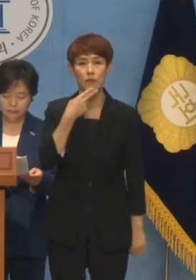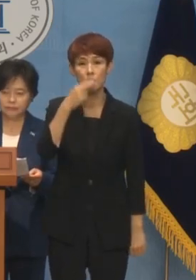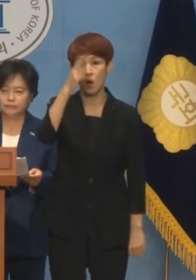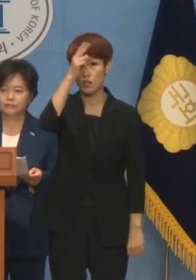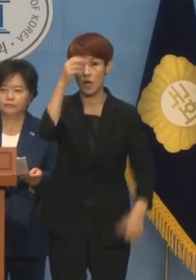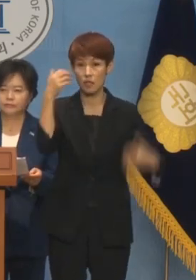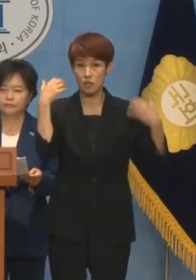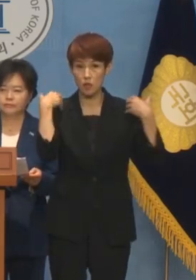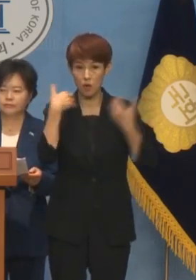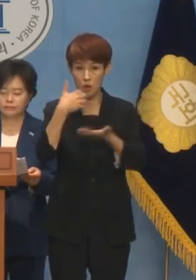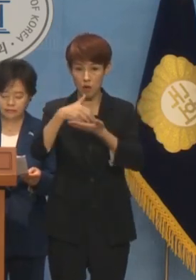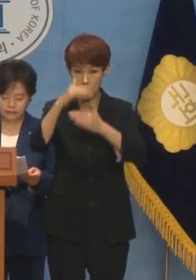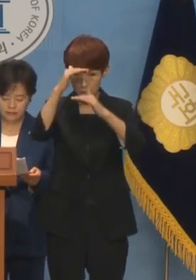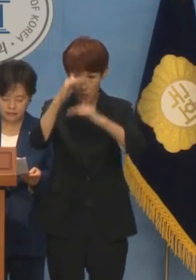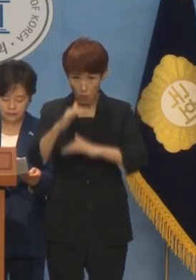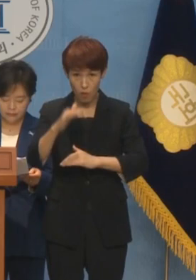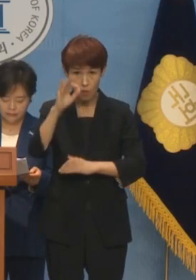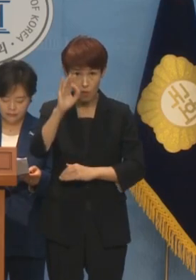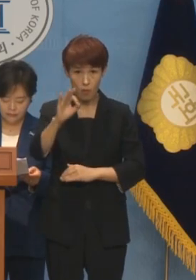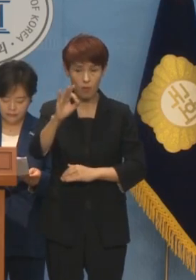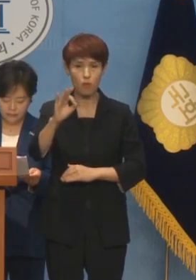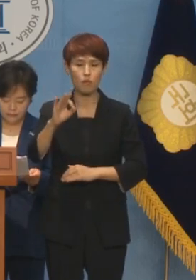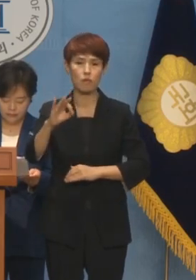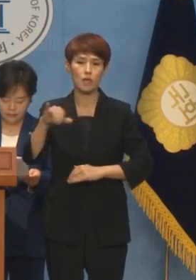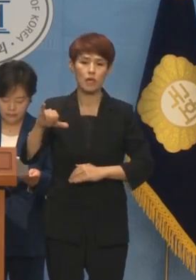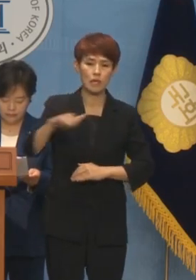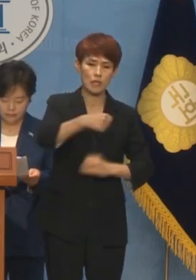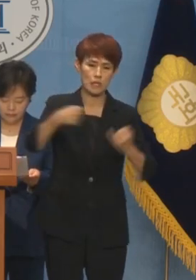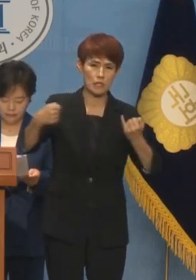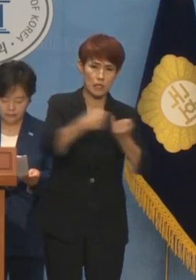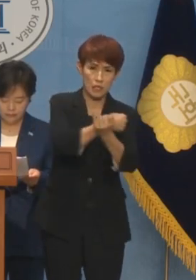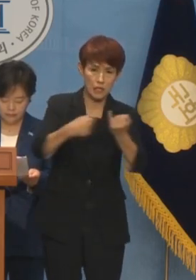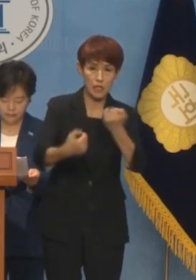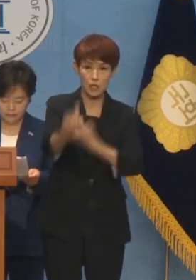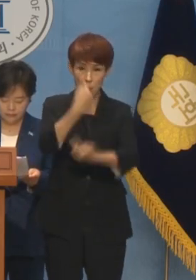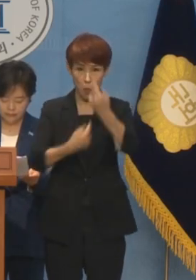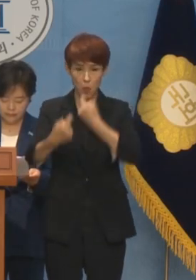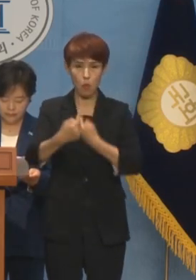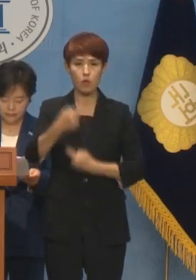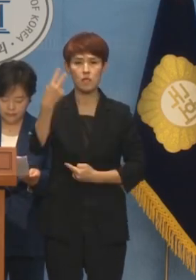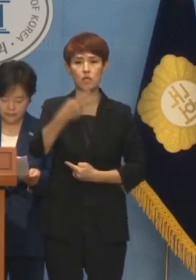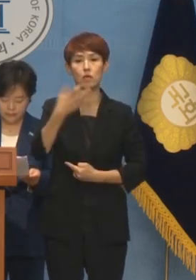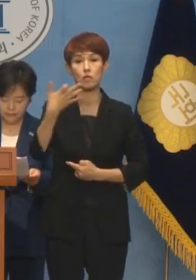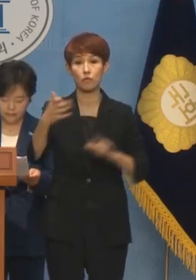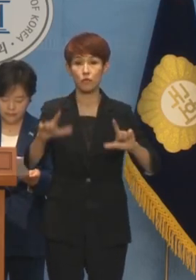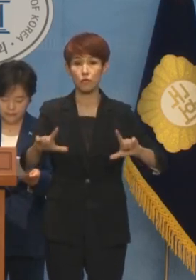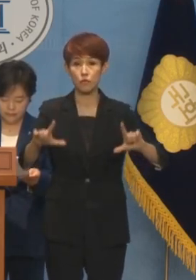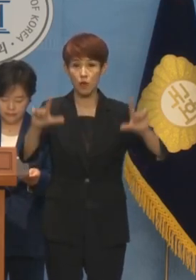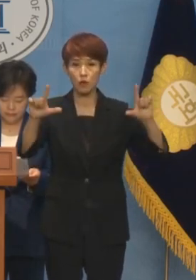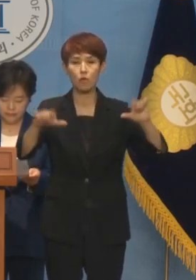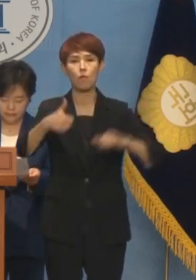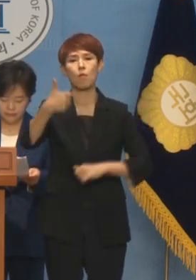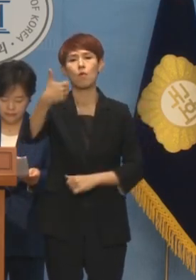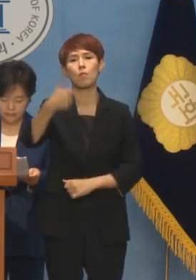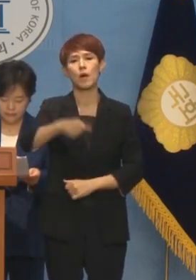경찰청 통계를 보겠습니다. 교제폭력 신고 건수는 2019년